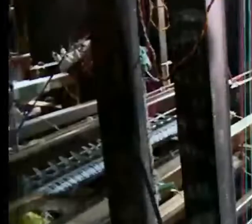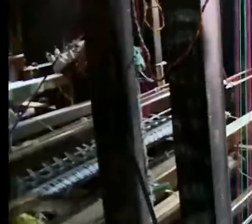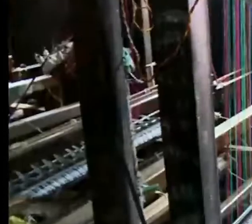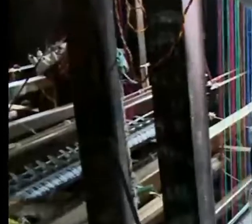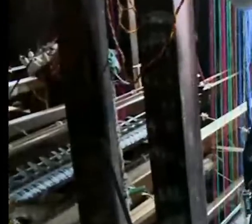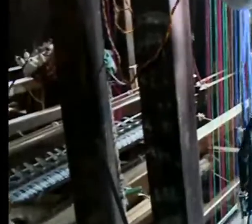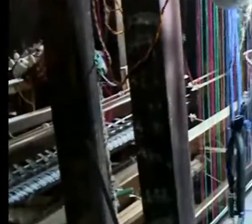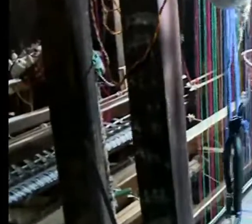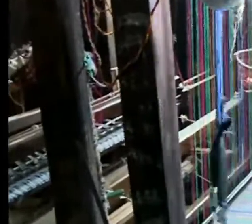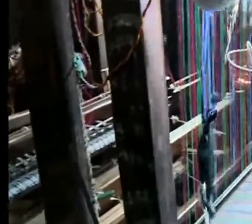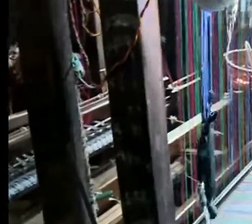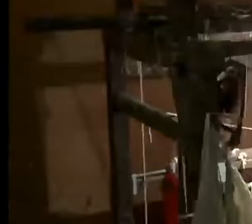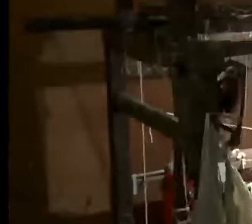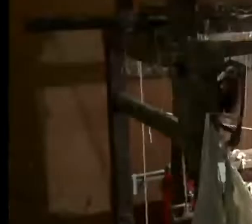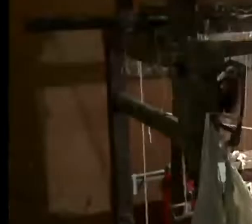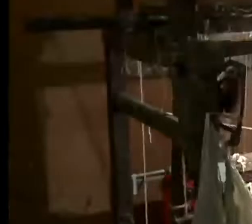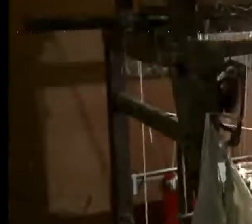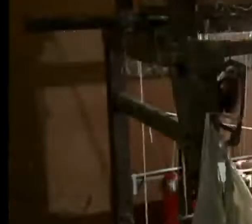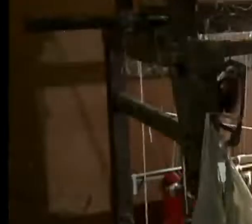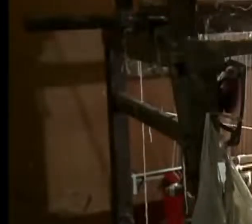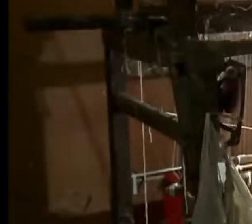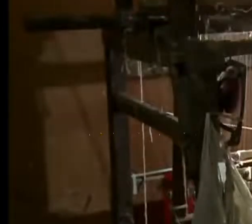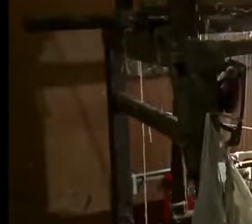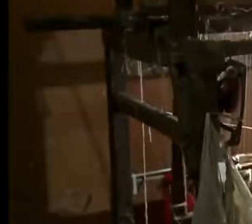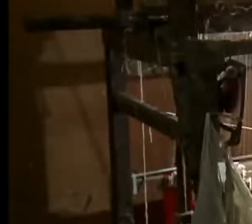धन साधन समय की सीमा से